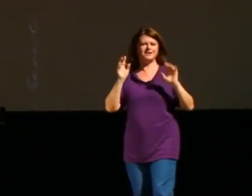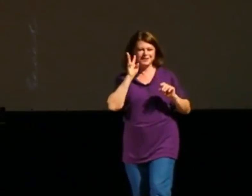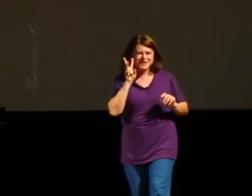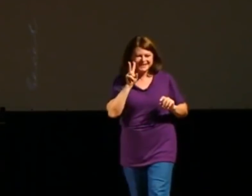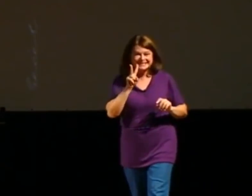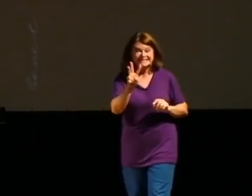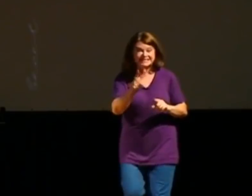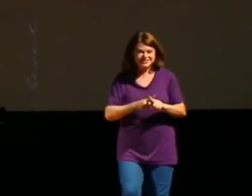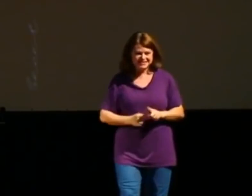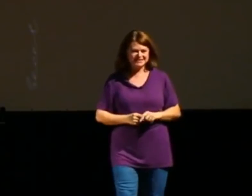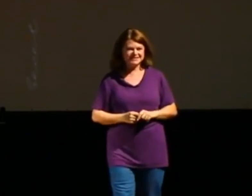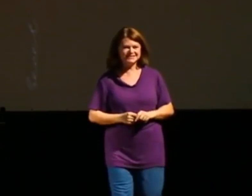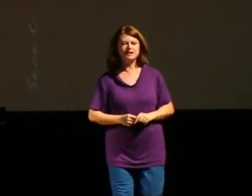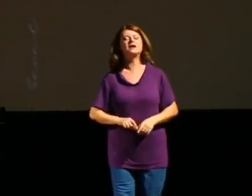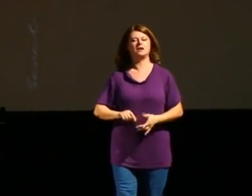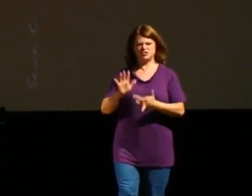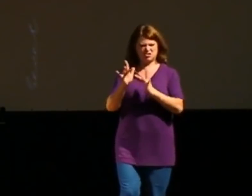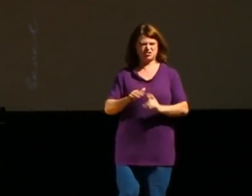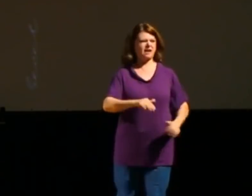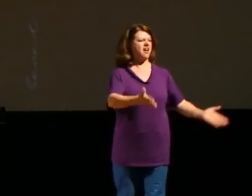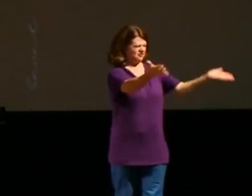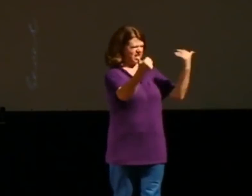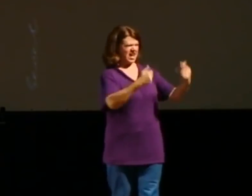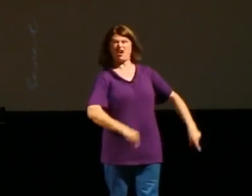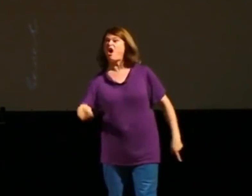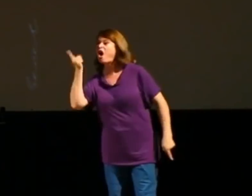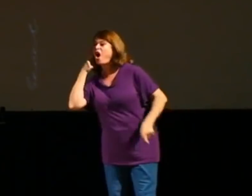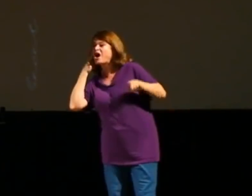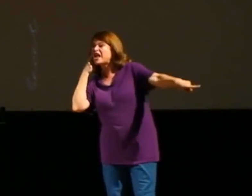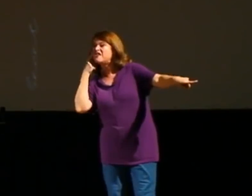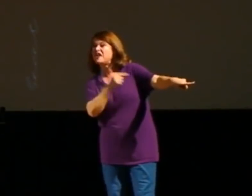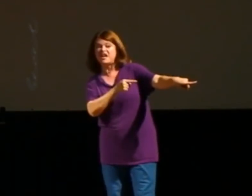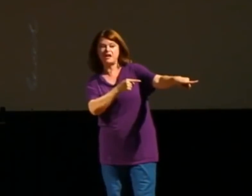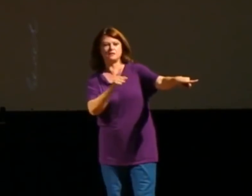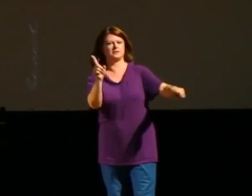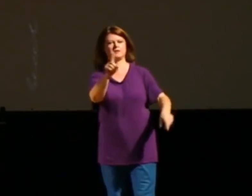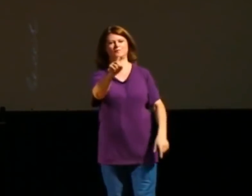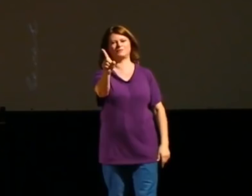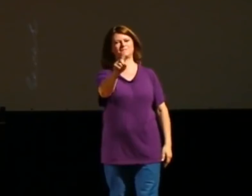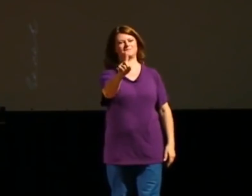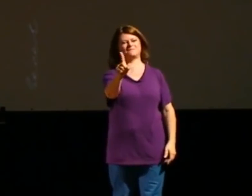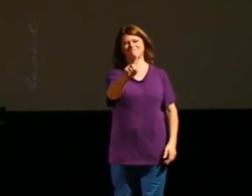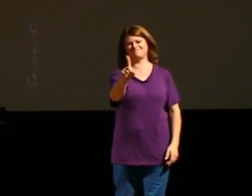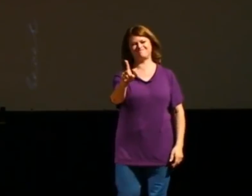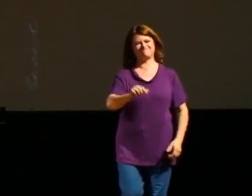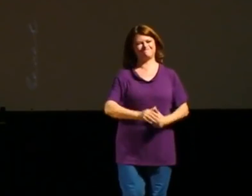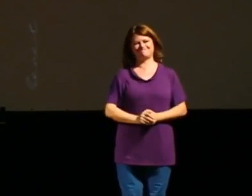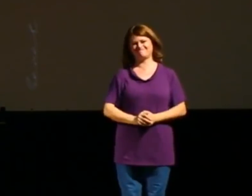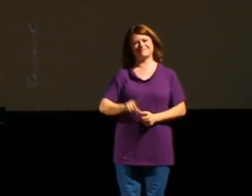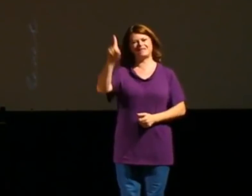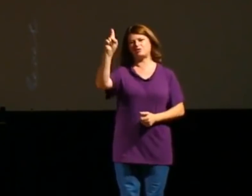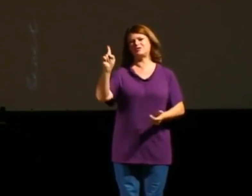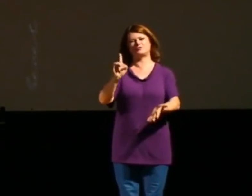teus irmãos. Deus não faz isso. Deus não é um Deus que destrói a gente. Deus não é um Deus